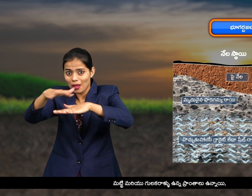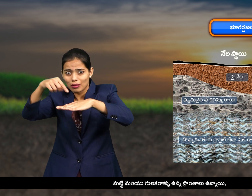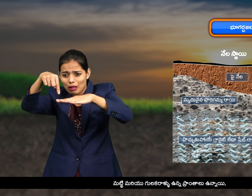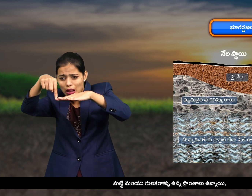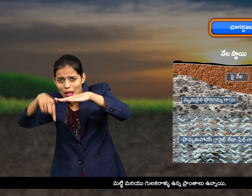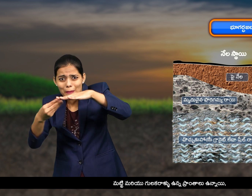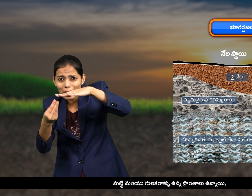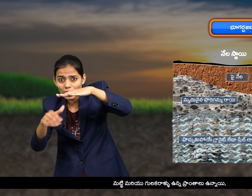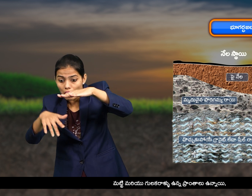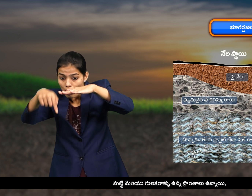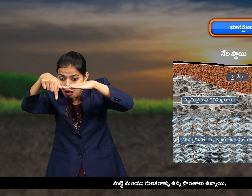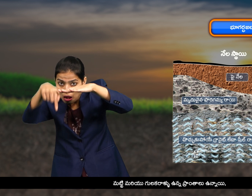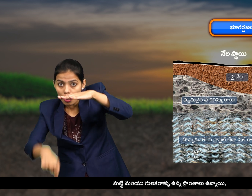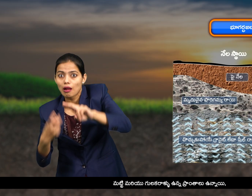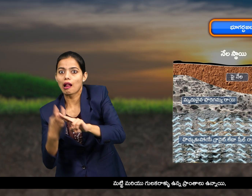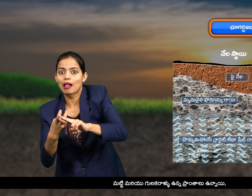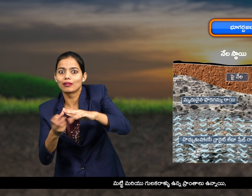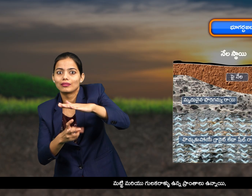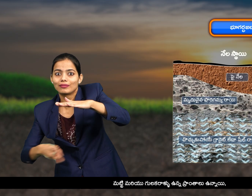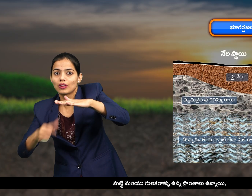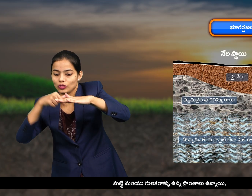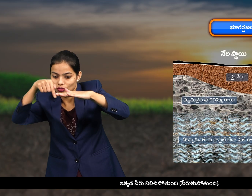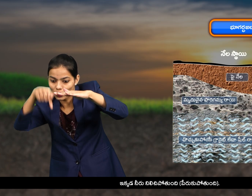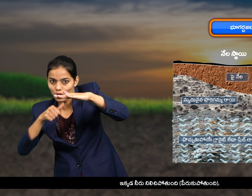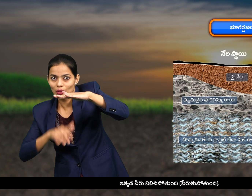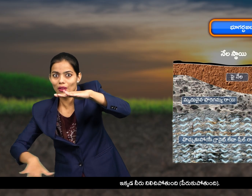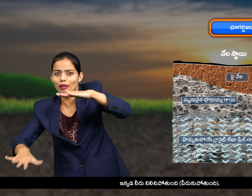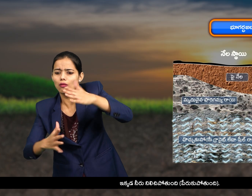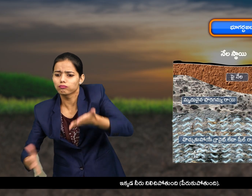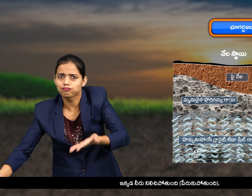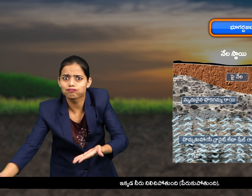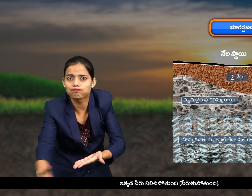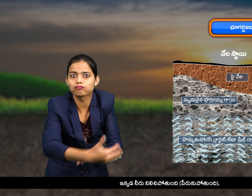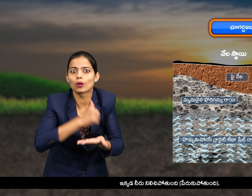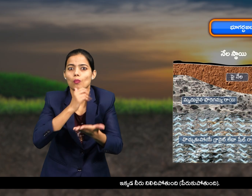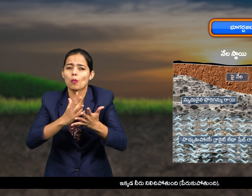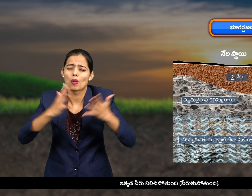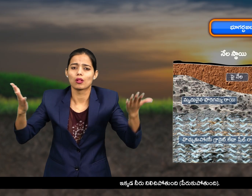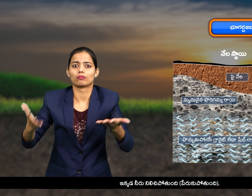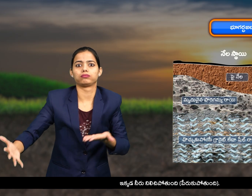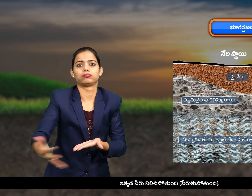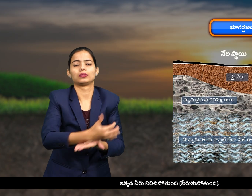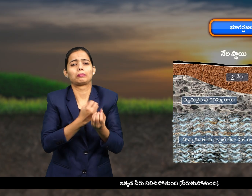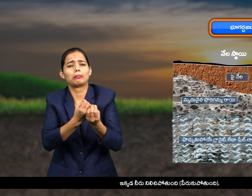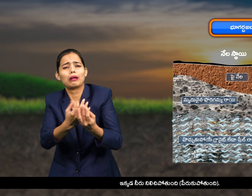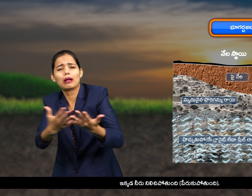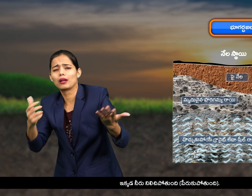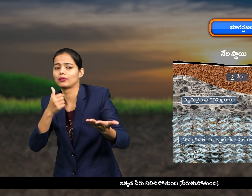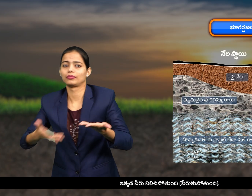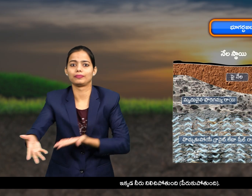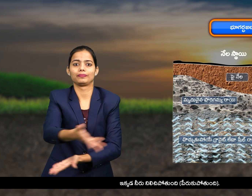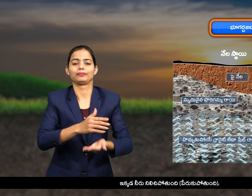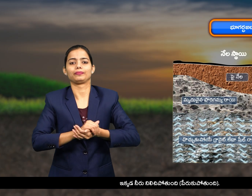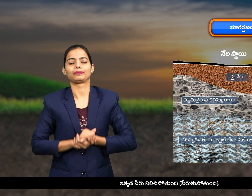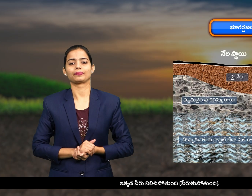మట్టి మరియు గులకరాళ్లు ఉన్న ప్రాంతాలు ఉన్నాయి. ఇక్కడ నీరు నిలిచిపోతుంది.